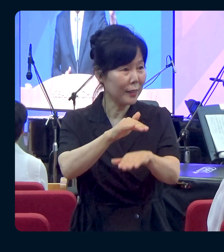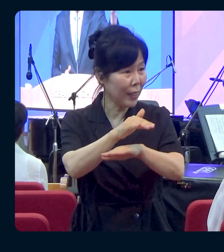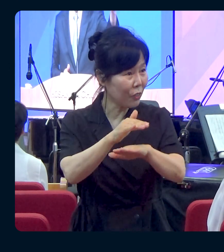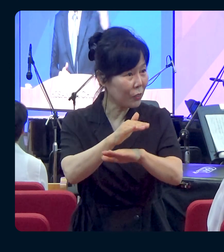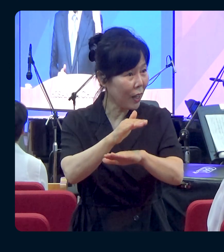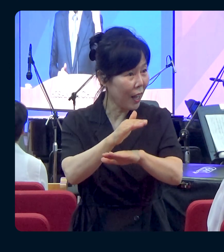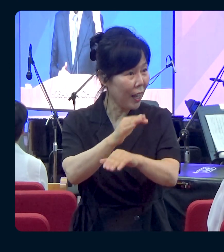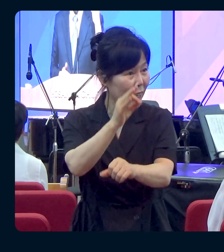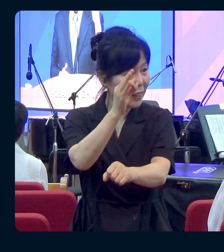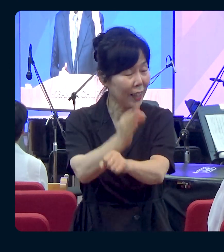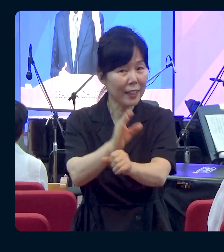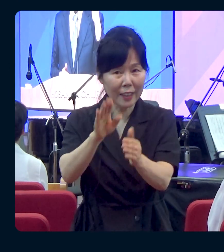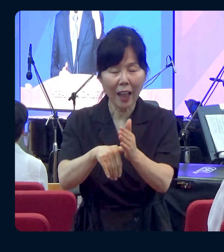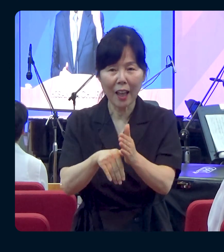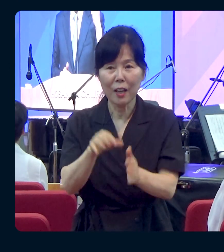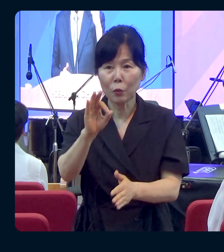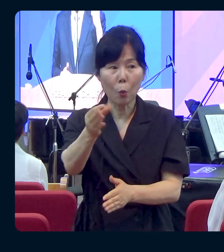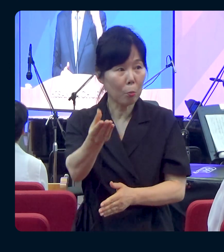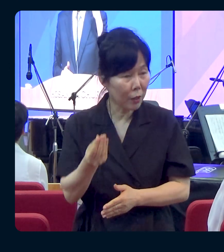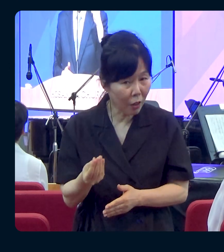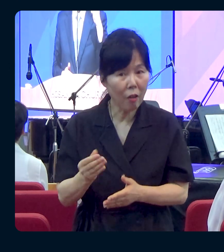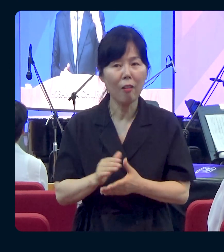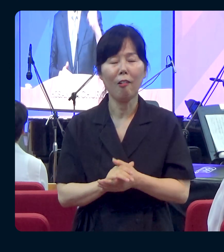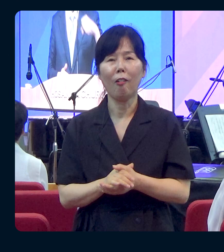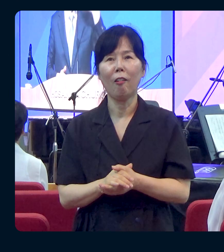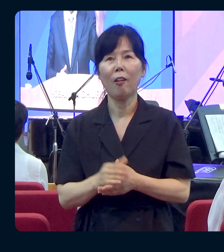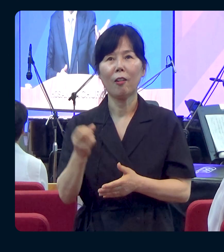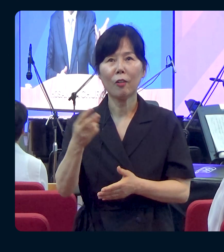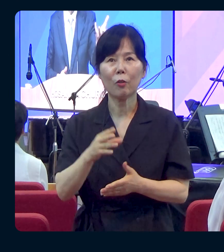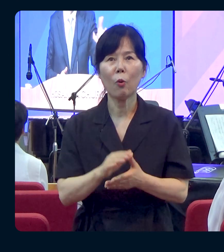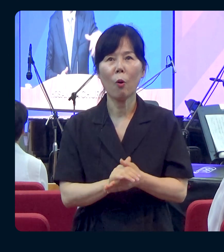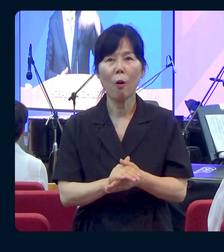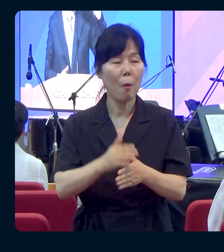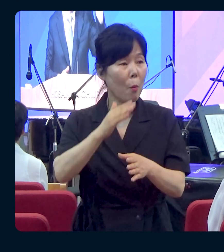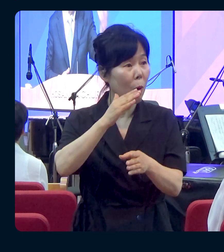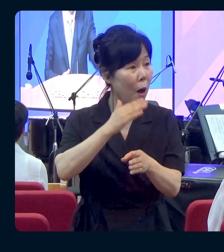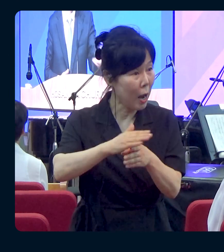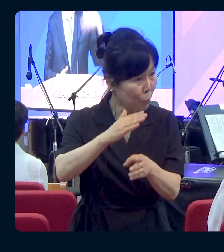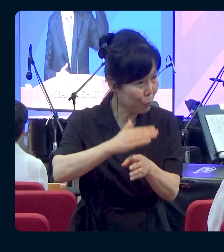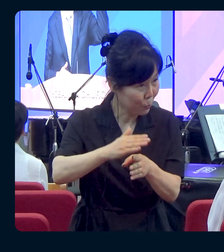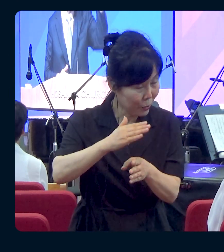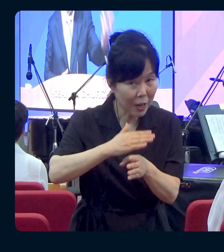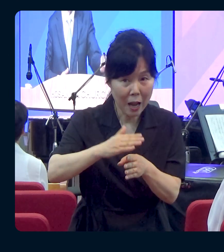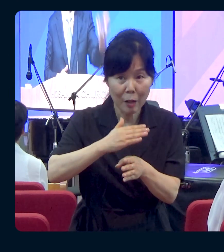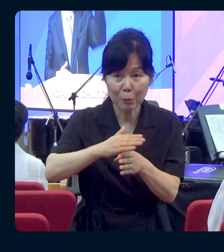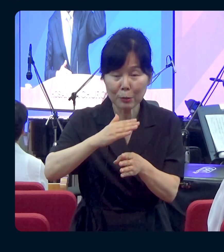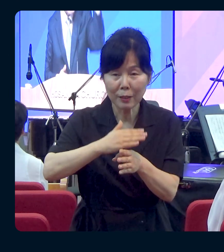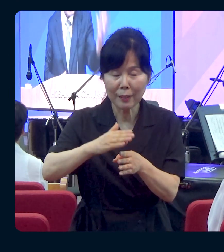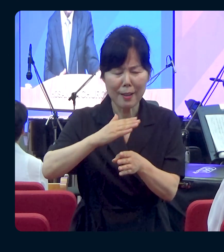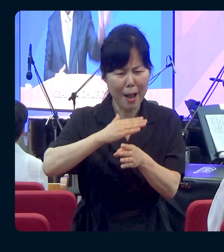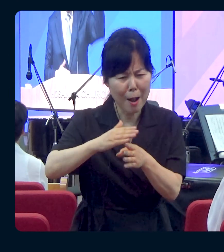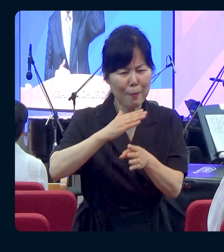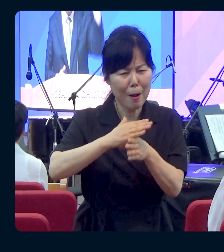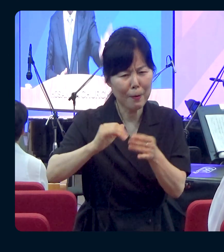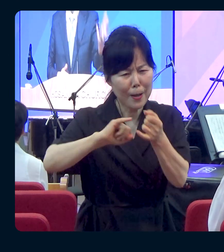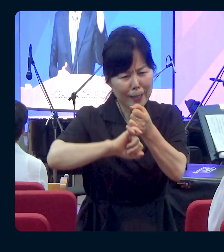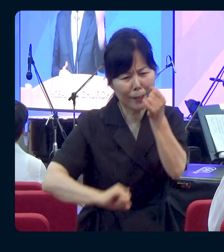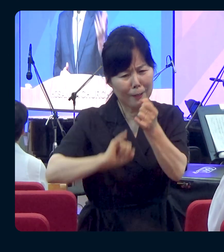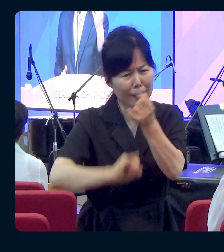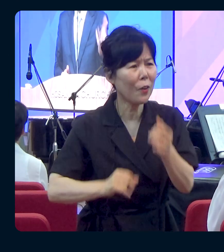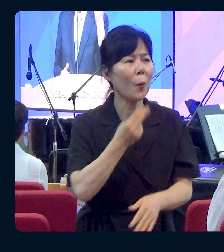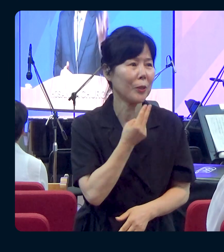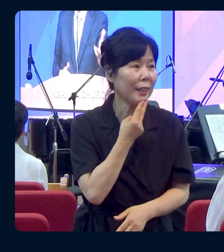집이나 자동차를 구입하면서 융자를 받고, 그리고 그것을 갖다가 페이먼트, 즉